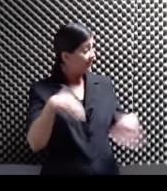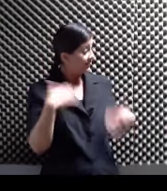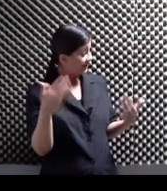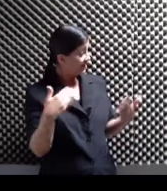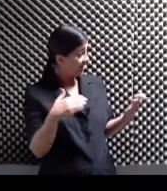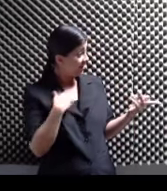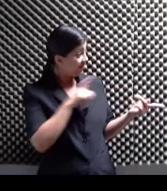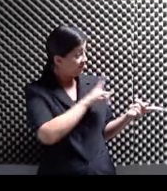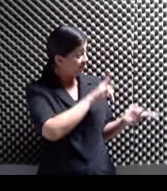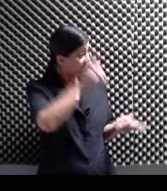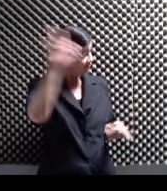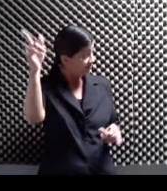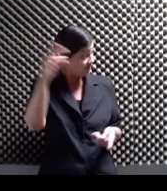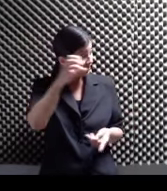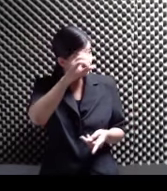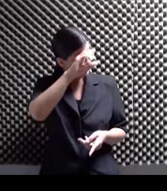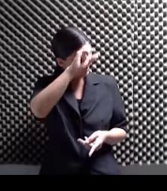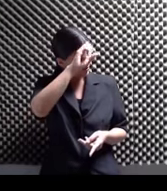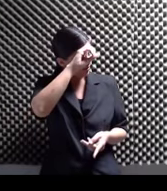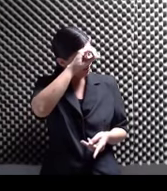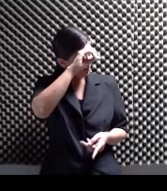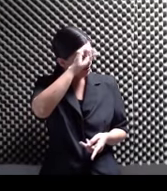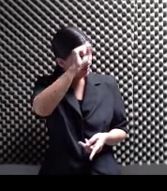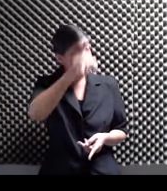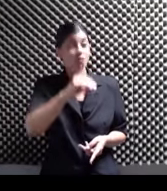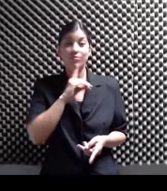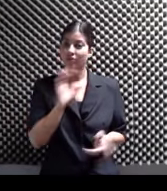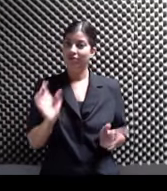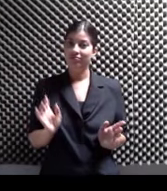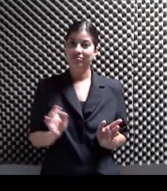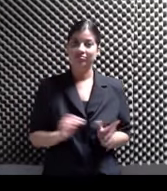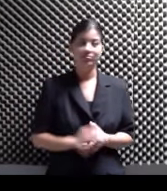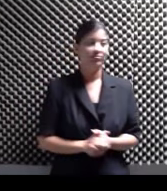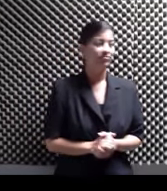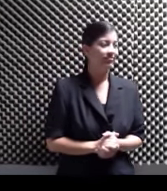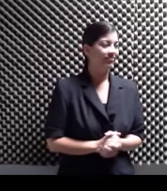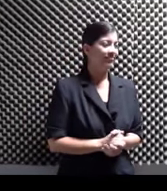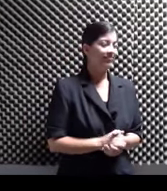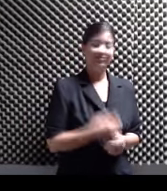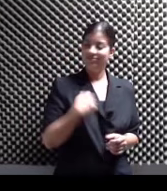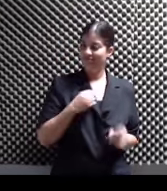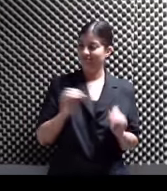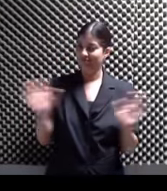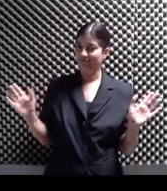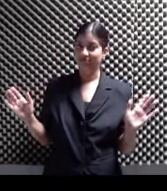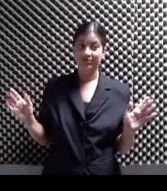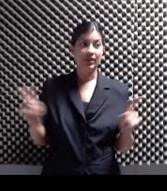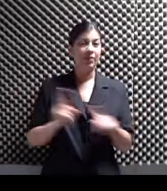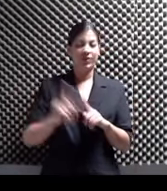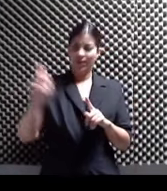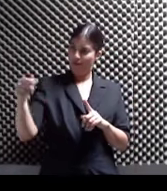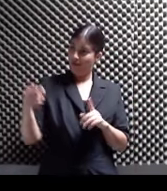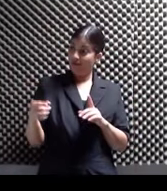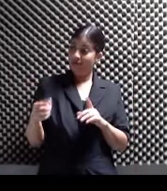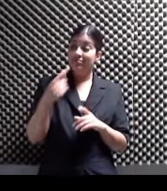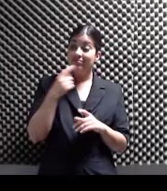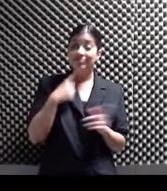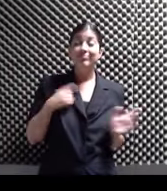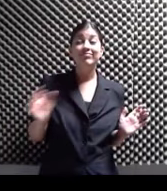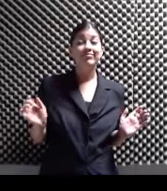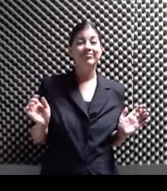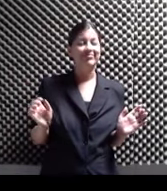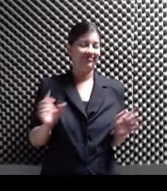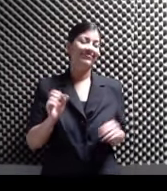vas en mayo para allá, para Santo Domingo. Exacto. Si el que no puede ir allá, pues se va a la tertulia. Exacto, claro. Pero nos cuentas después. Sí, va a traer